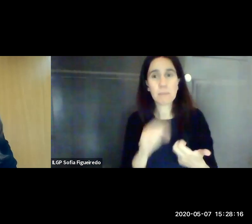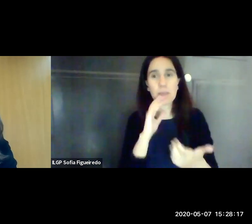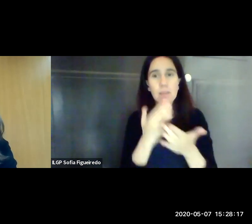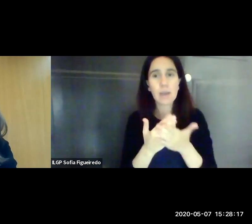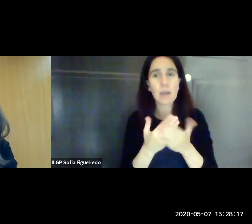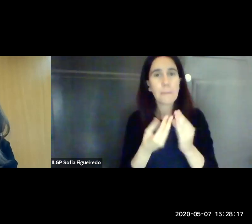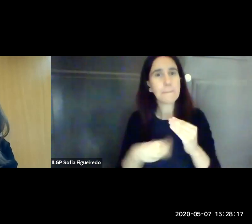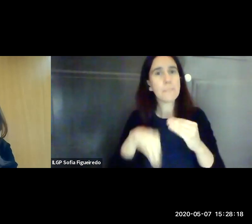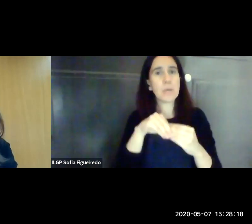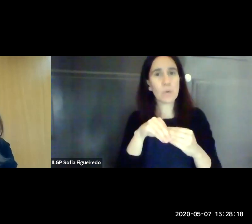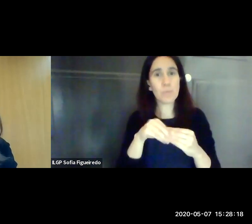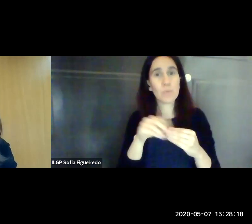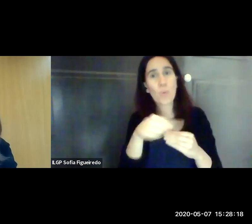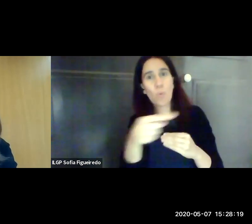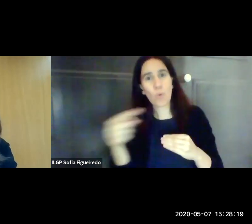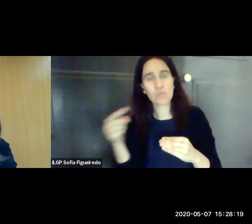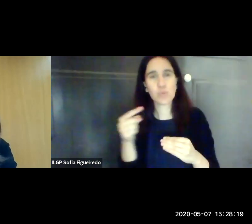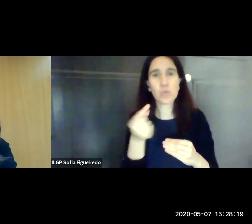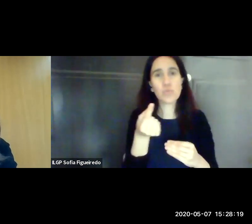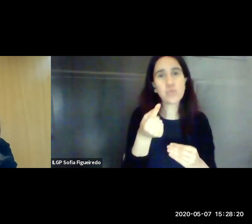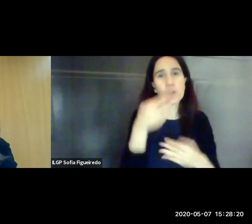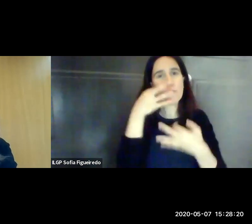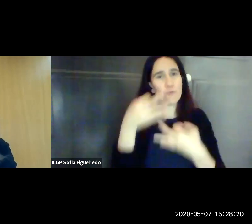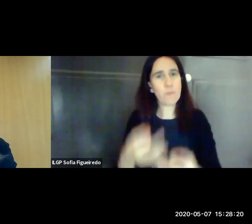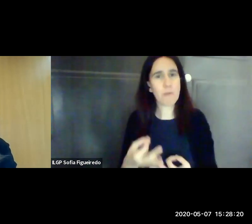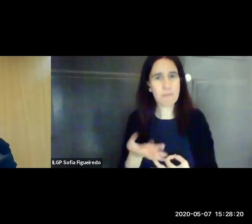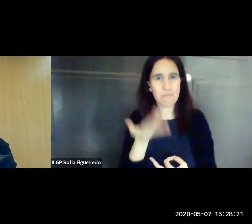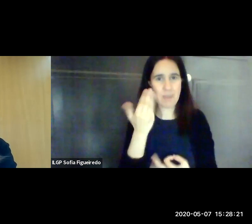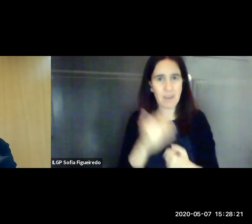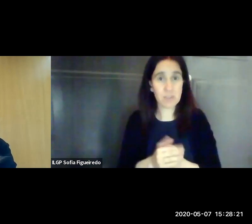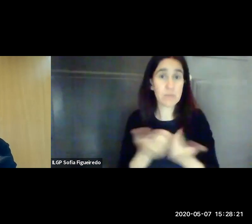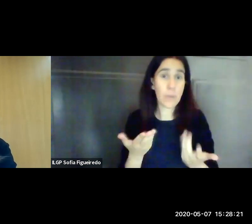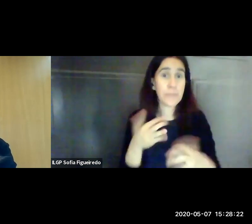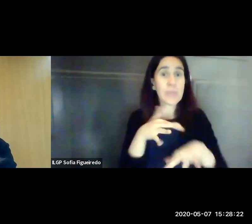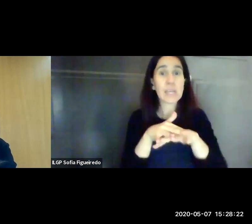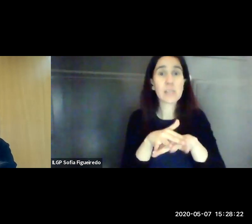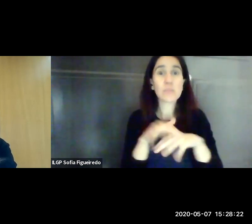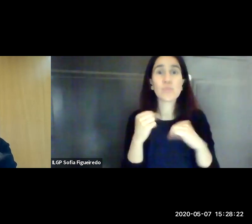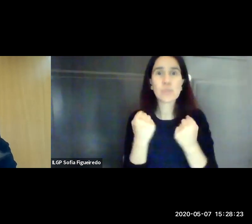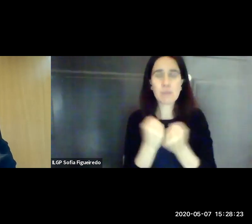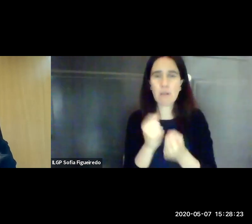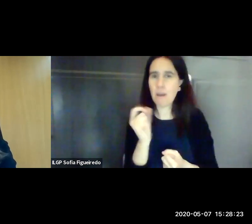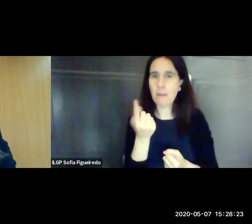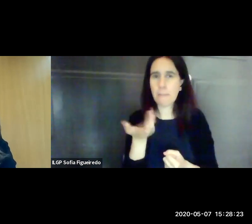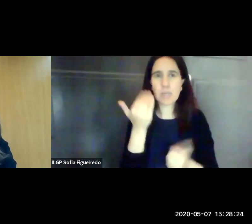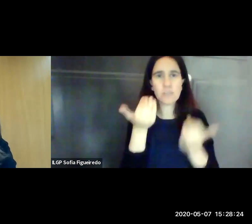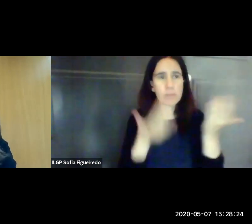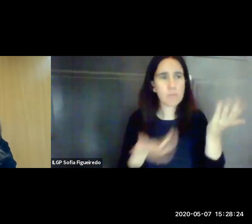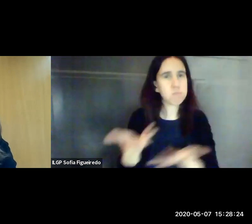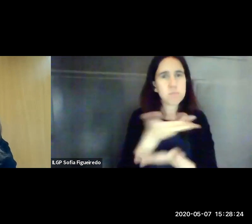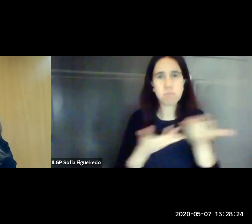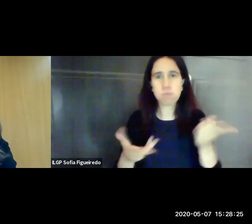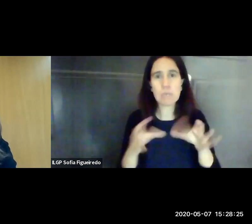com os outros canais, se calhar um bocadinho mais formais. Portanto, as redes sociais têm uma maior rapidez de circulação de informação entre as